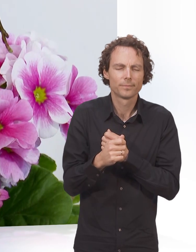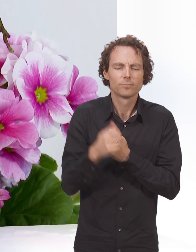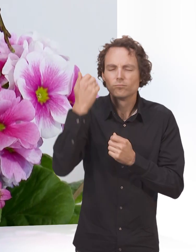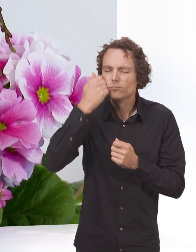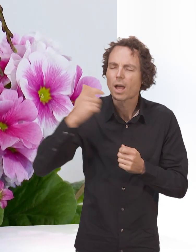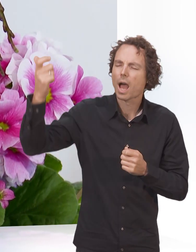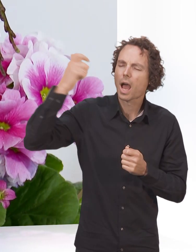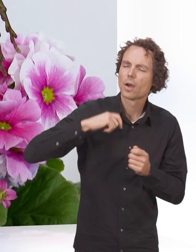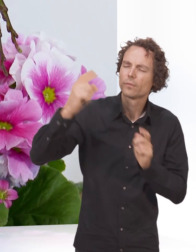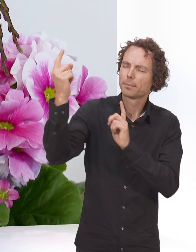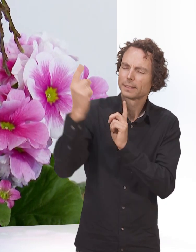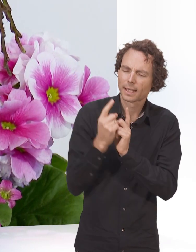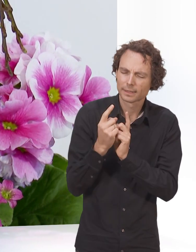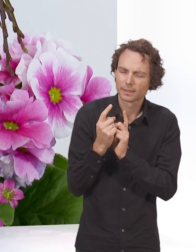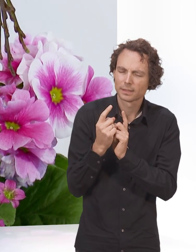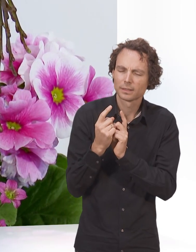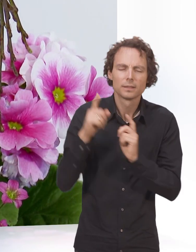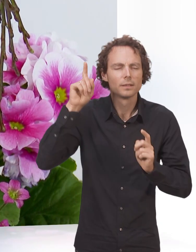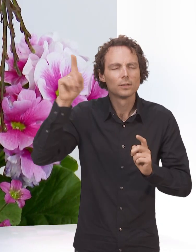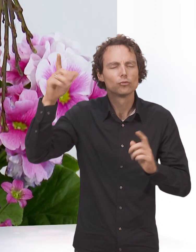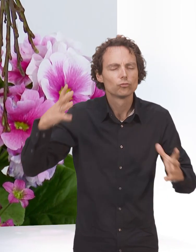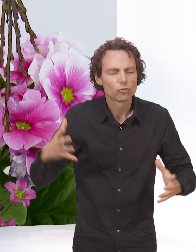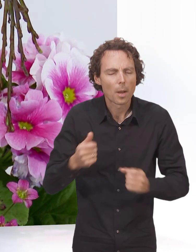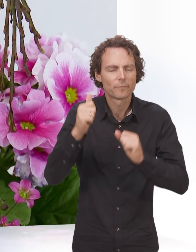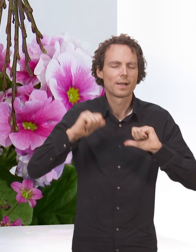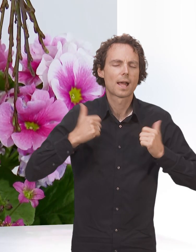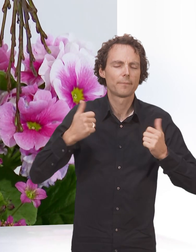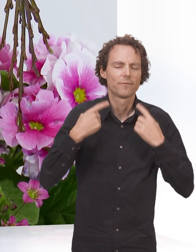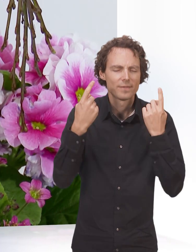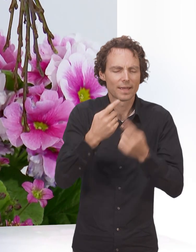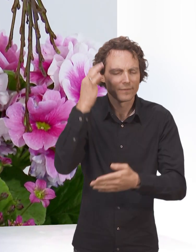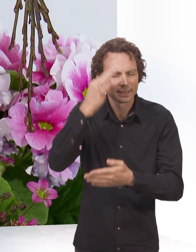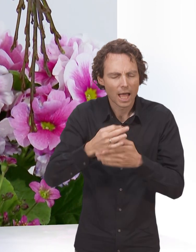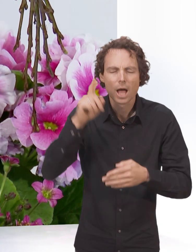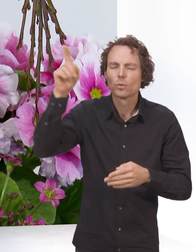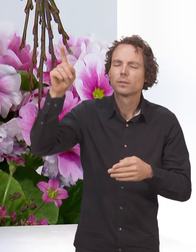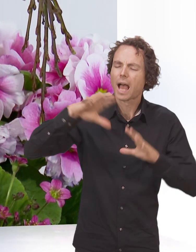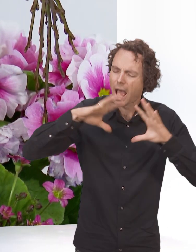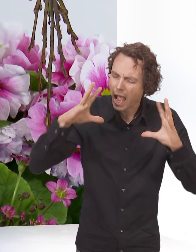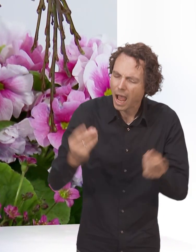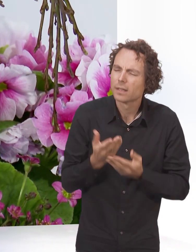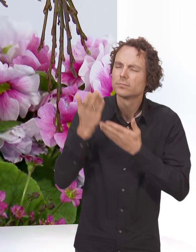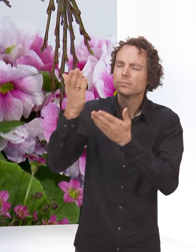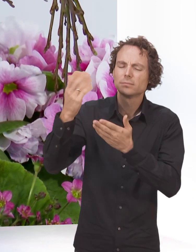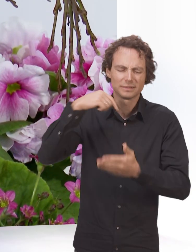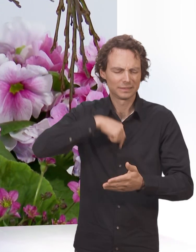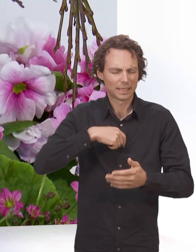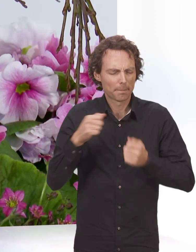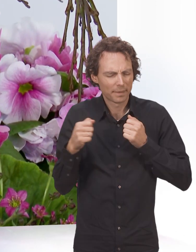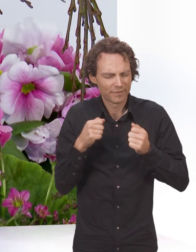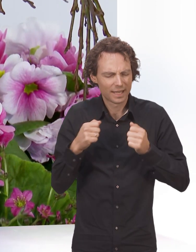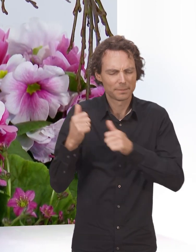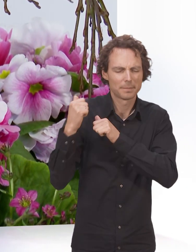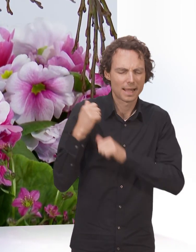Begegne uns, du Schöpfer des Lebens. Wir vertrauen dir. Wir vertrauen dir alles an, was uns bewegt, was uns